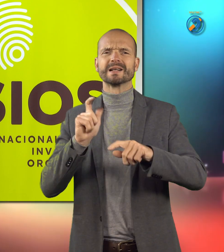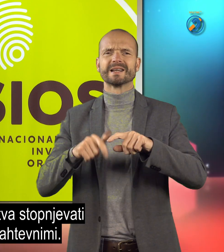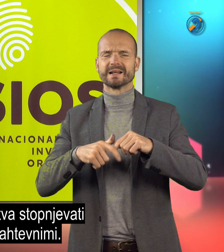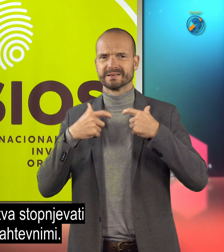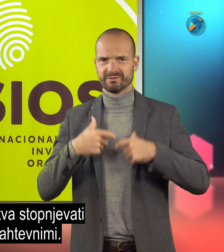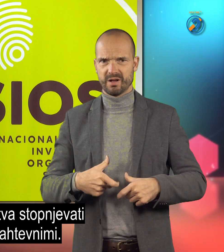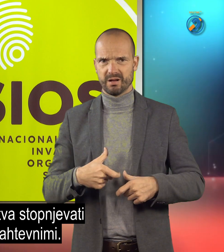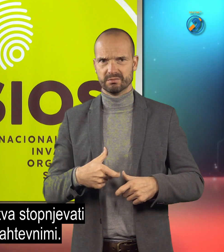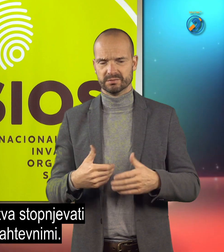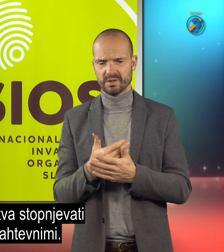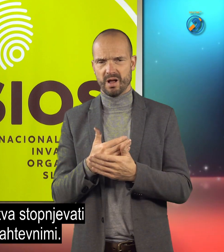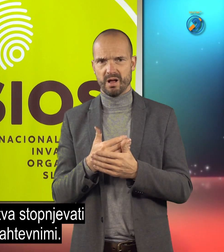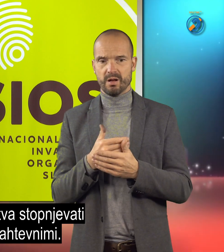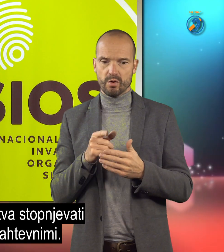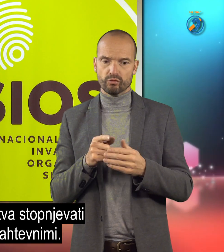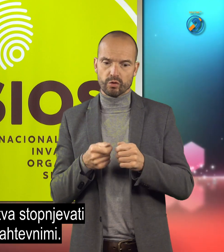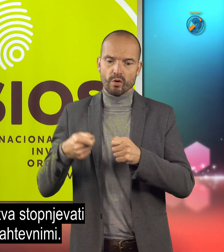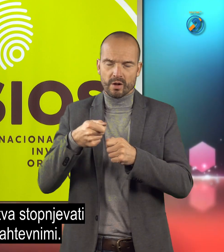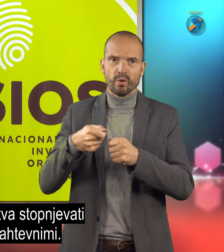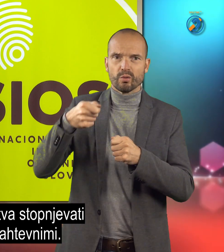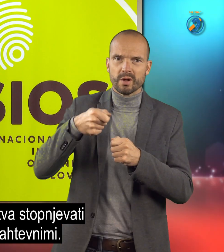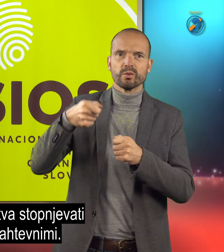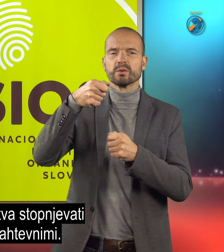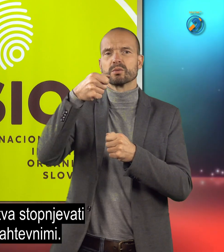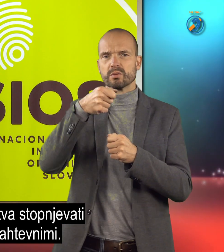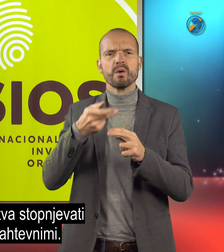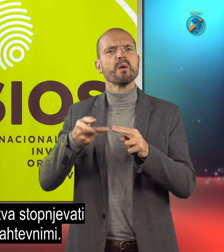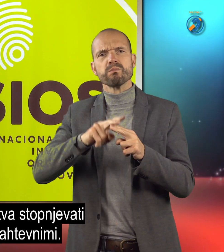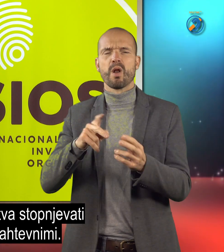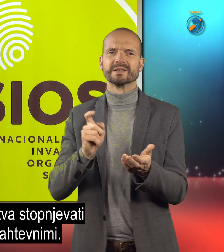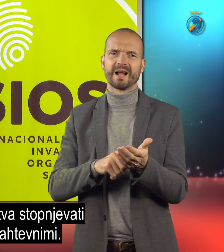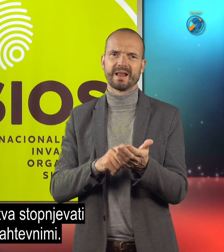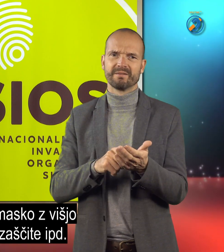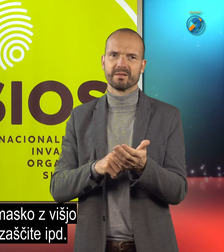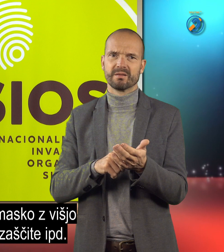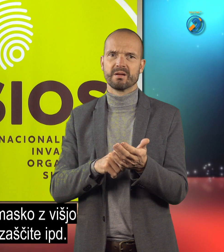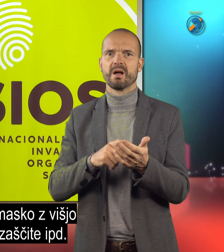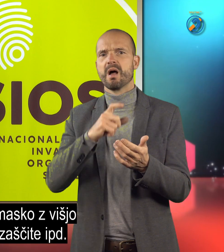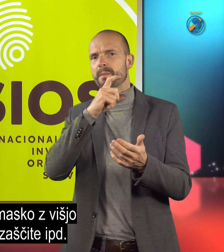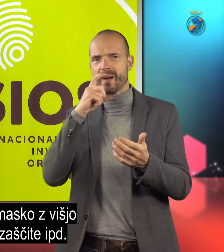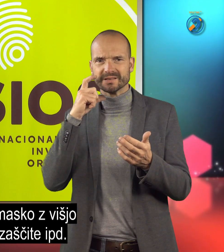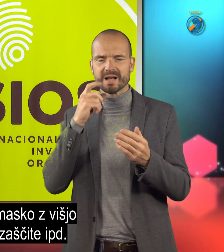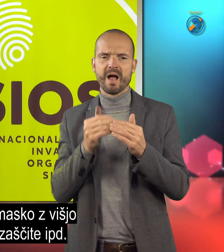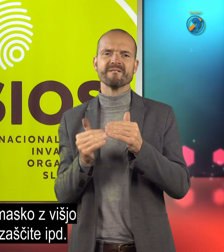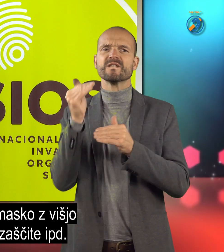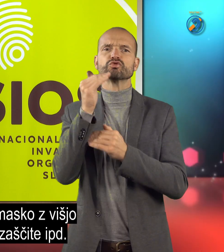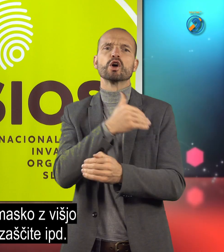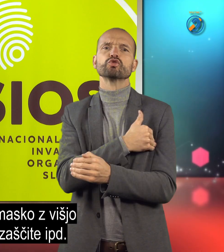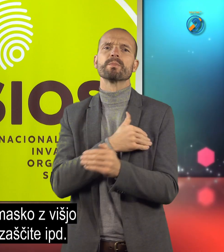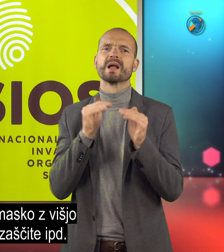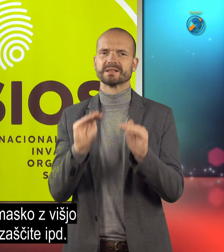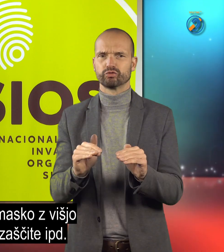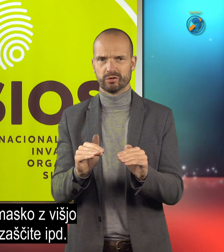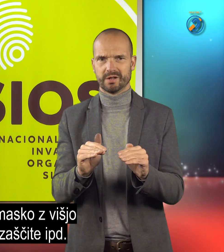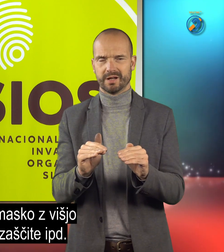sredstva oziroma ta zaščitna sredstva stopnjevati z nekimi morda bolj zahtevnimi, morda z maskami z višjo stopnjo zaščite in